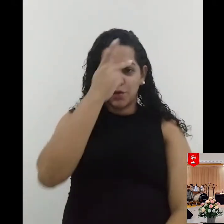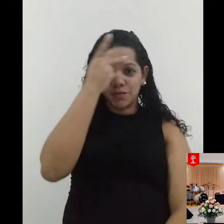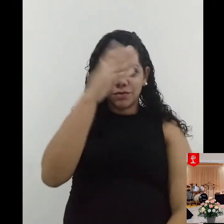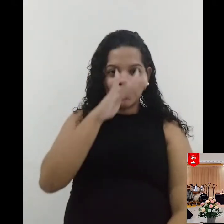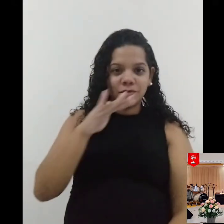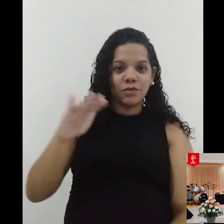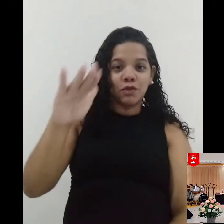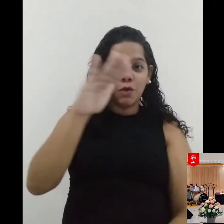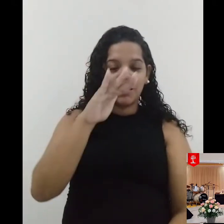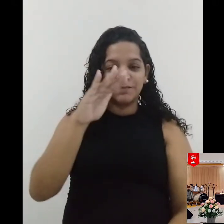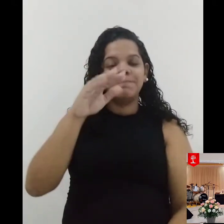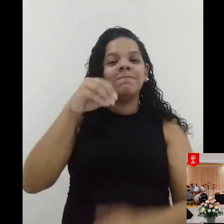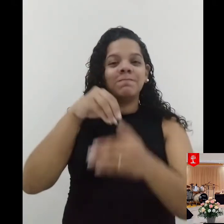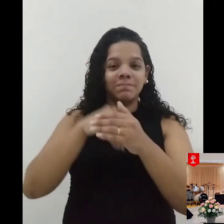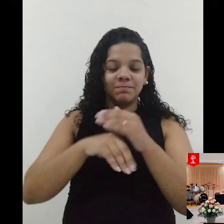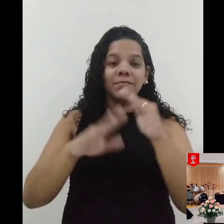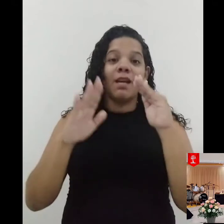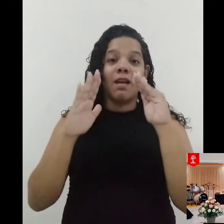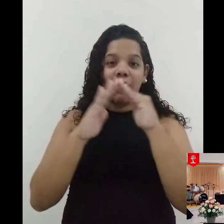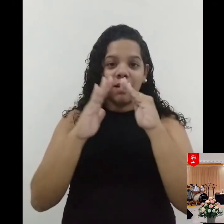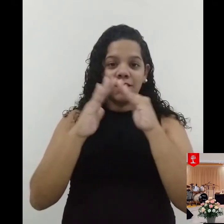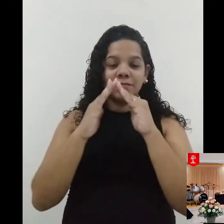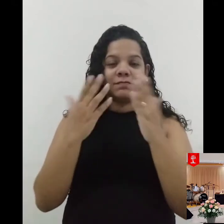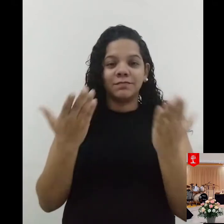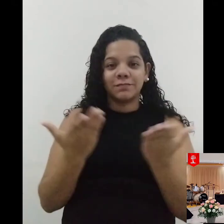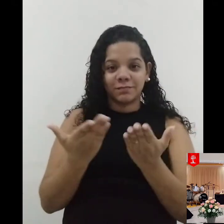oração, participar de mais um momento